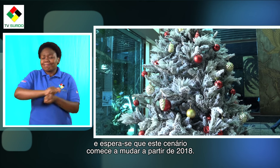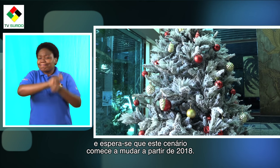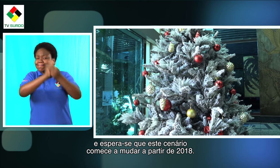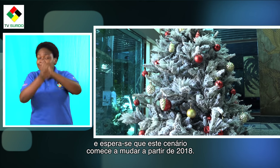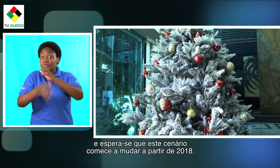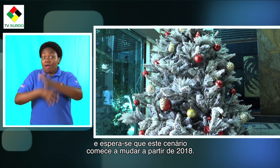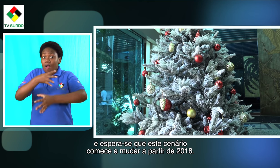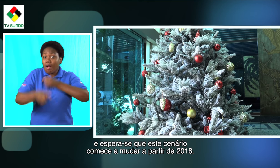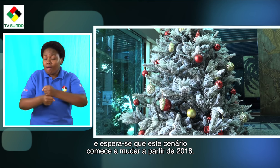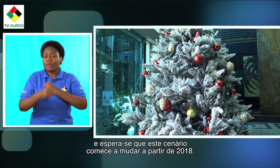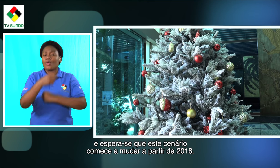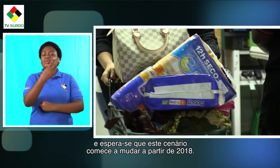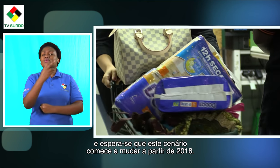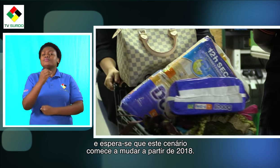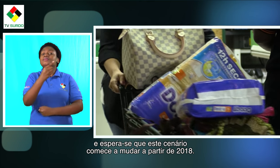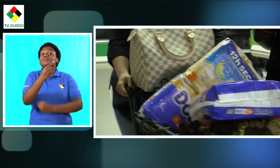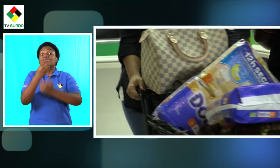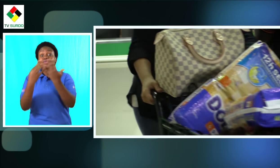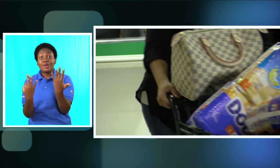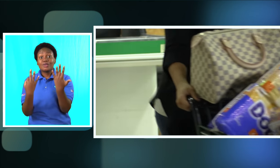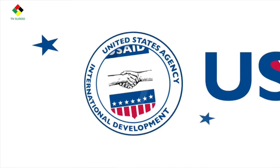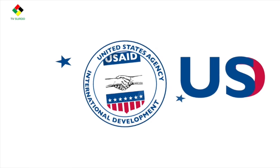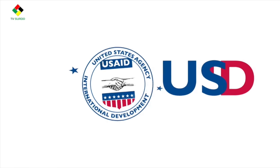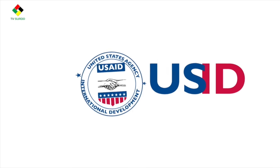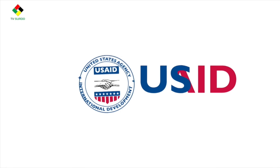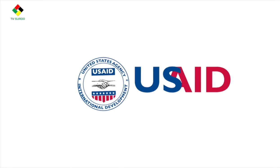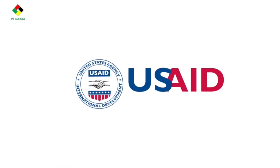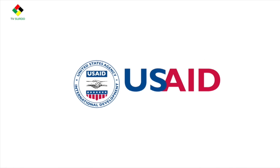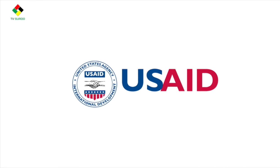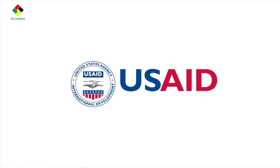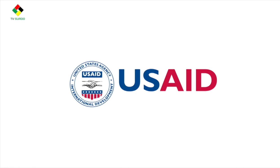e espera-se que este cenário comece a mudar a partir de 2018.